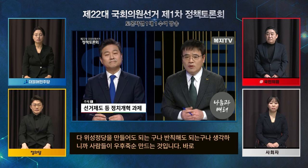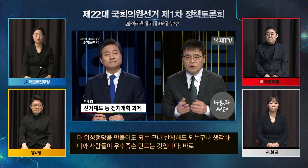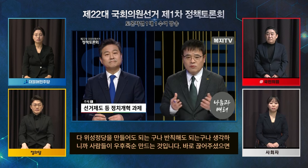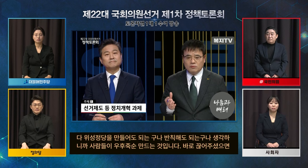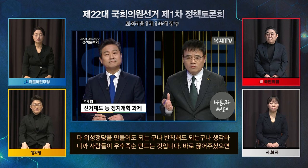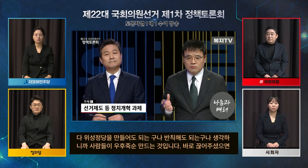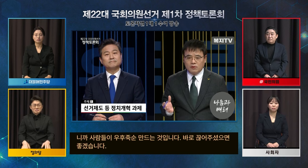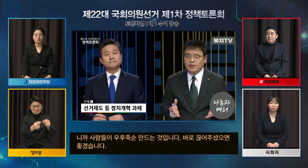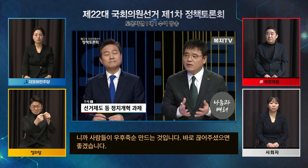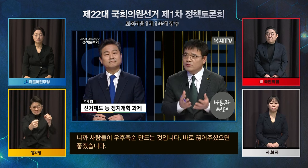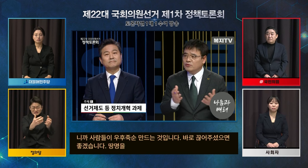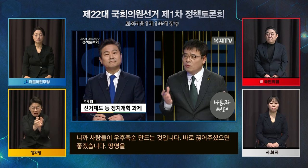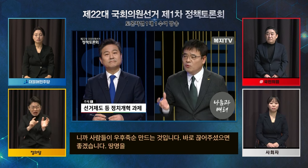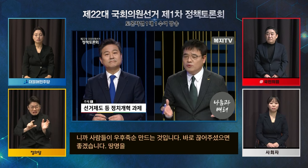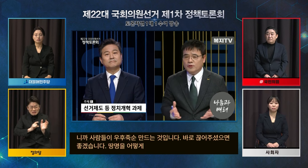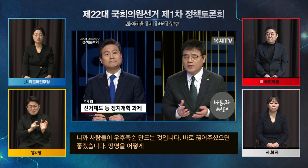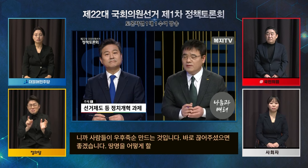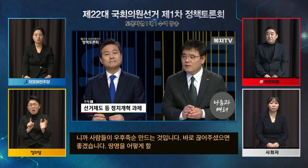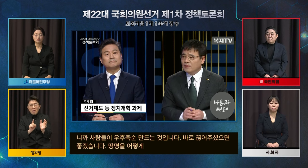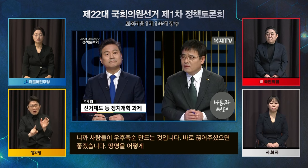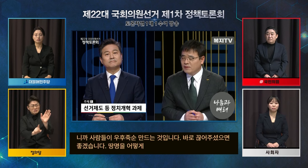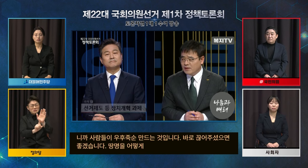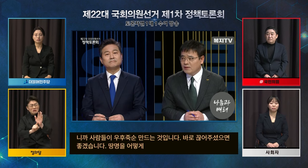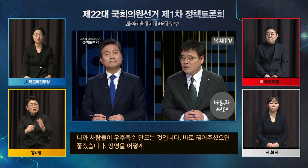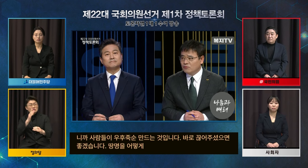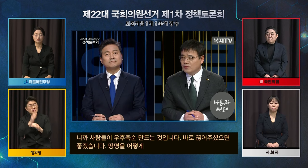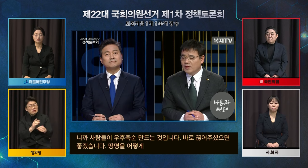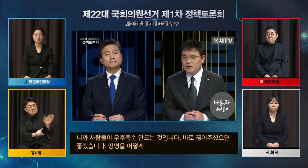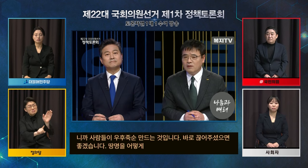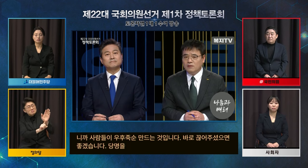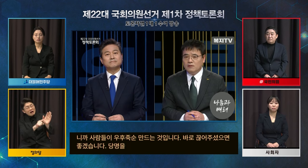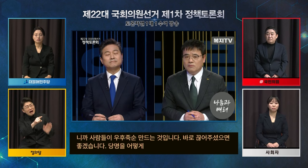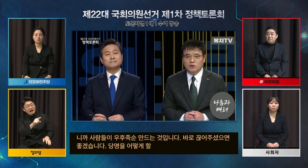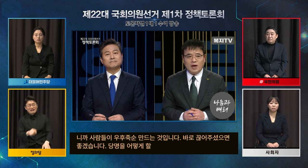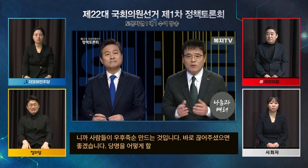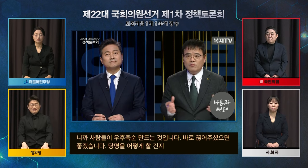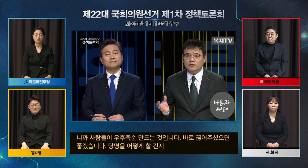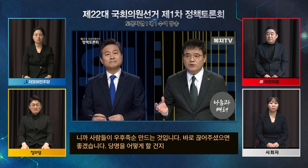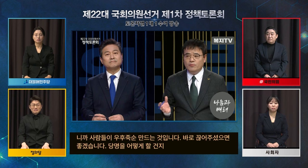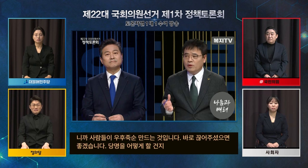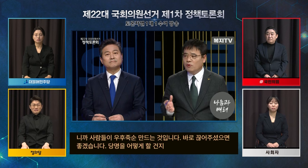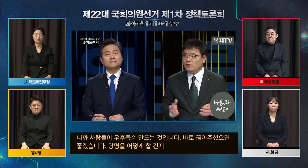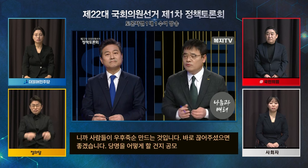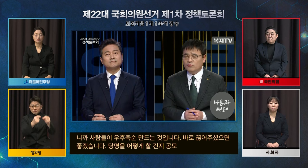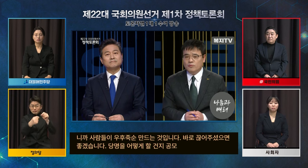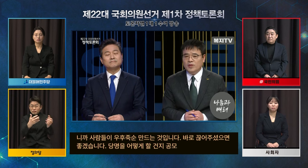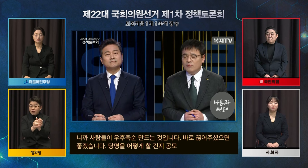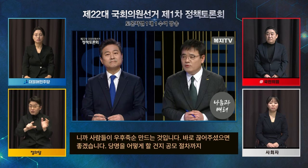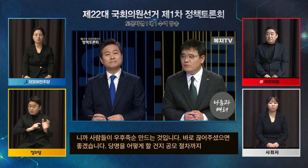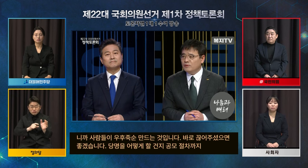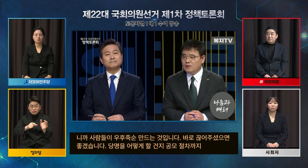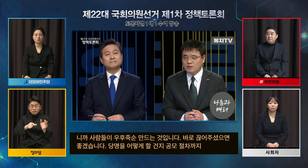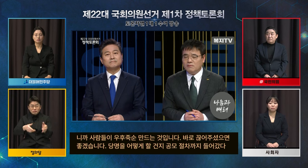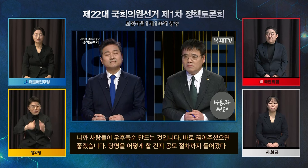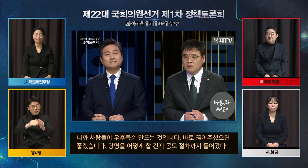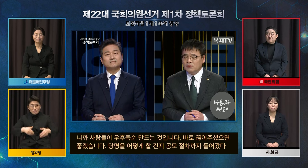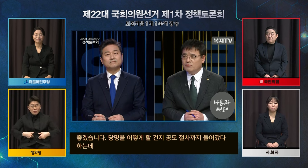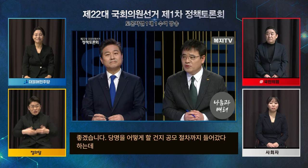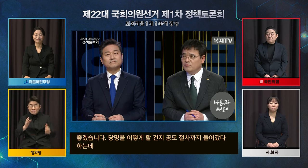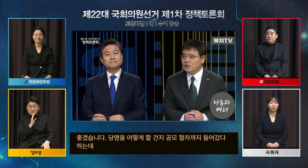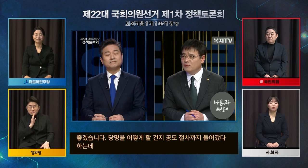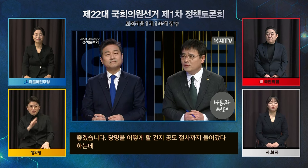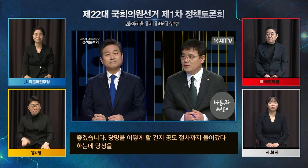당명을 어떻게 할 건지 공모 절차에 들어갔다 이런 얘기까지 나오는데 당명을 지을 필요가 뭐가 있죠? 국민의힘의 위성정당 그렇게